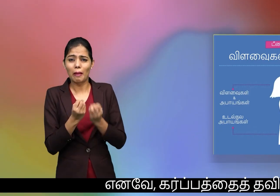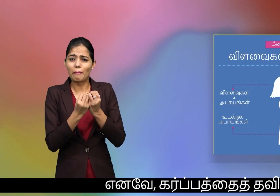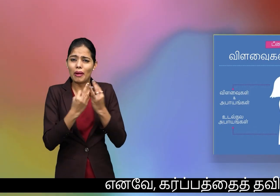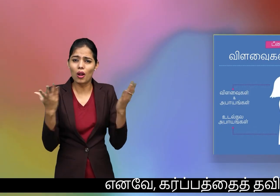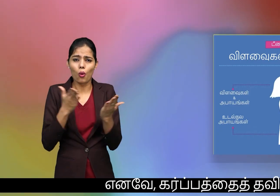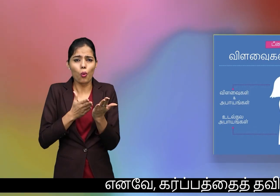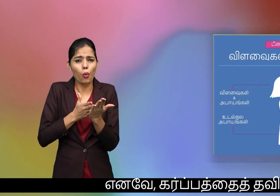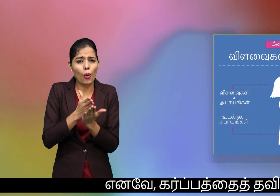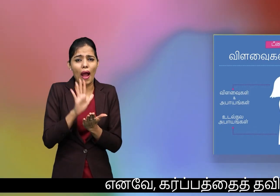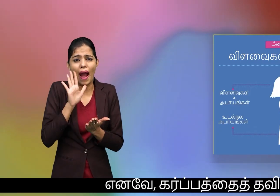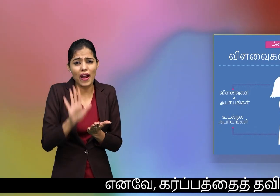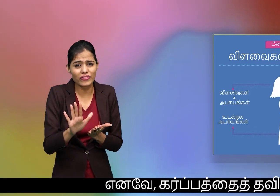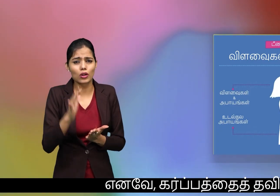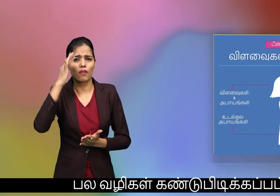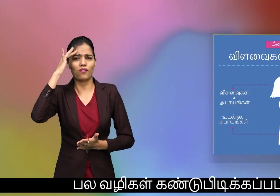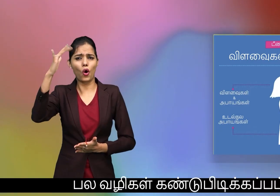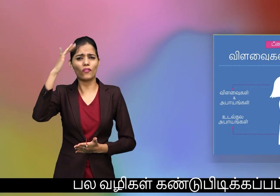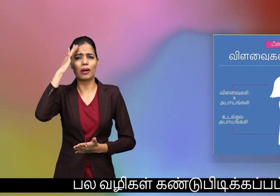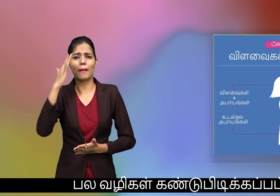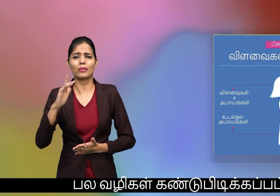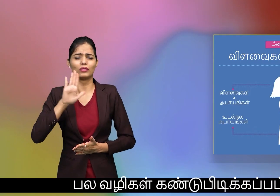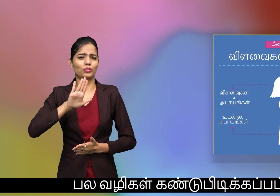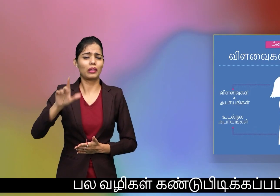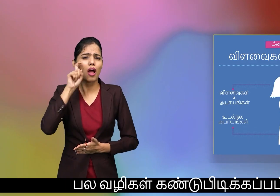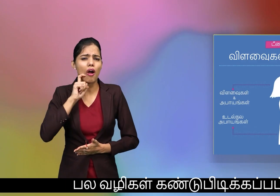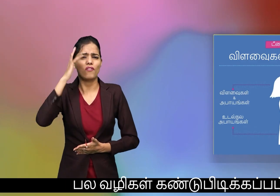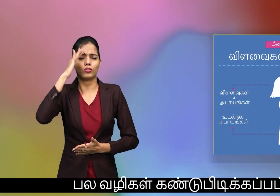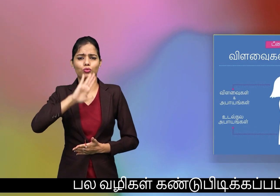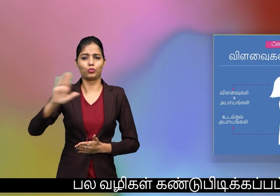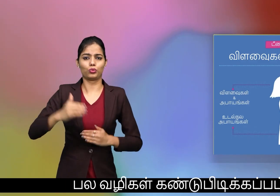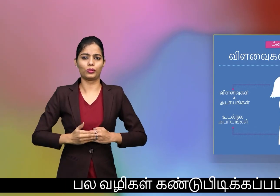எனவே கர்ப்பத்தை தவிர்க்க பல வழிகள் கண்டுபிடிக்கப்பட்டுள்ளன.